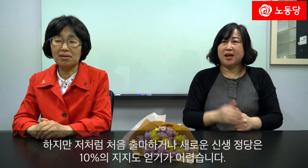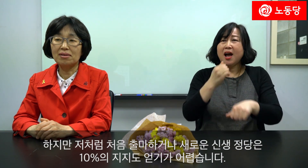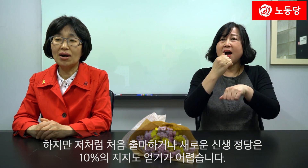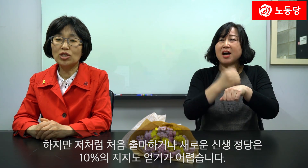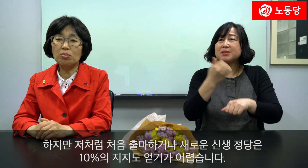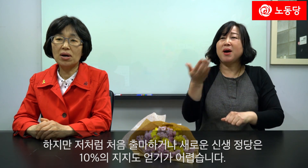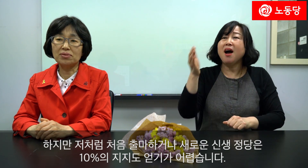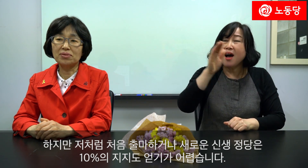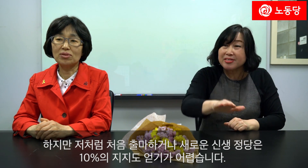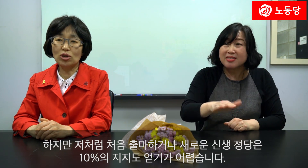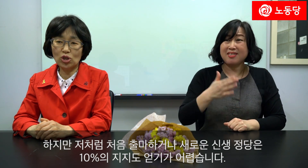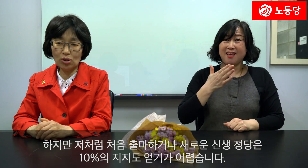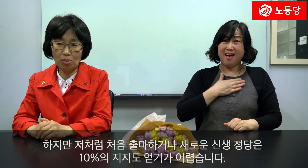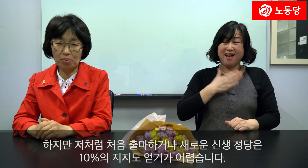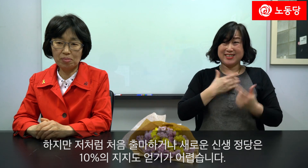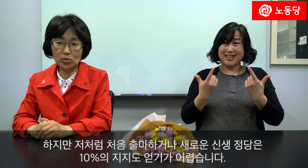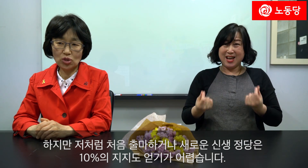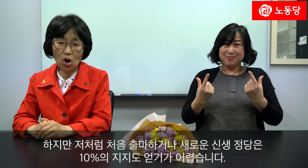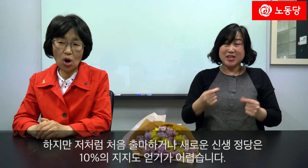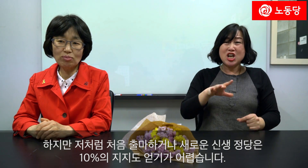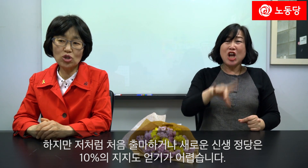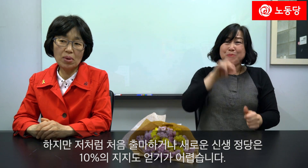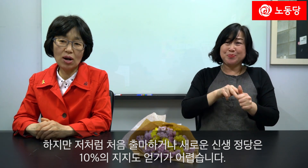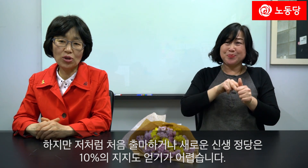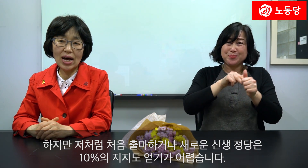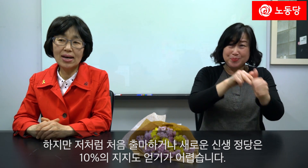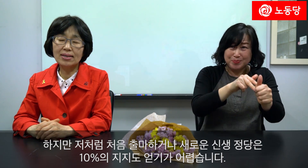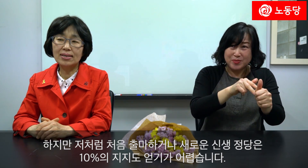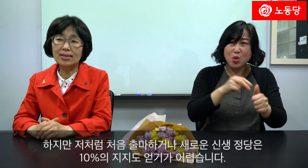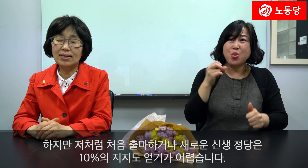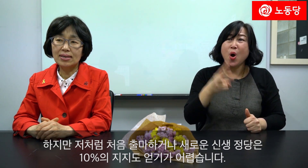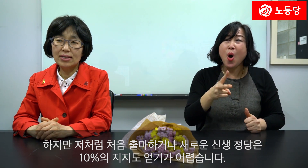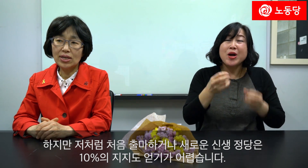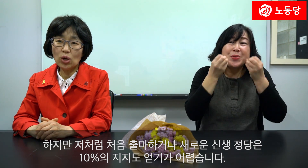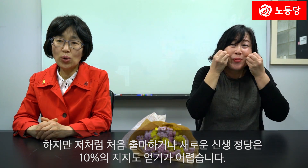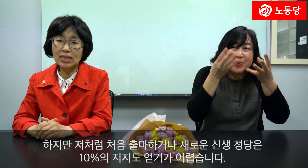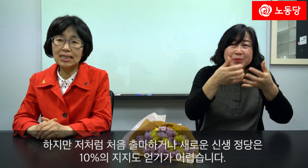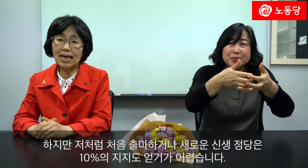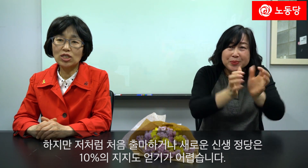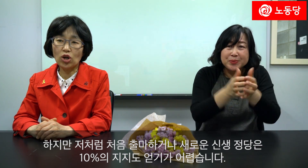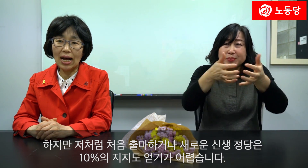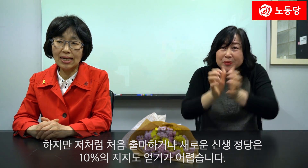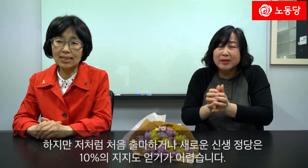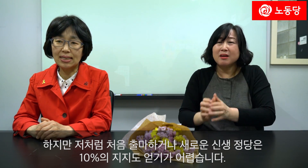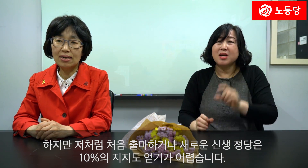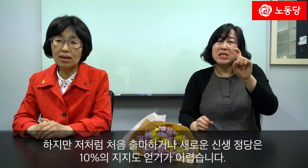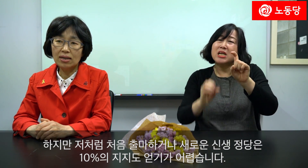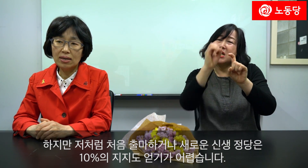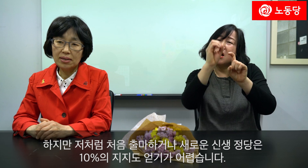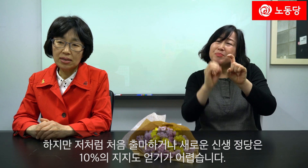네. 하지만 저처럼 처음 출마하거나 새로운 신생